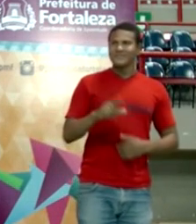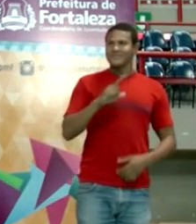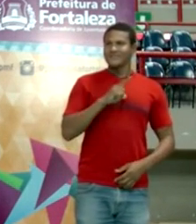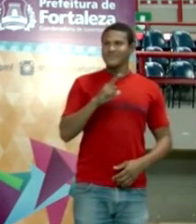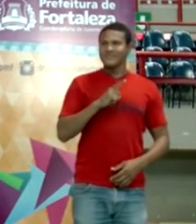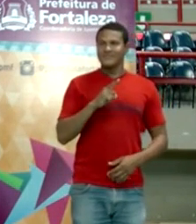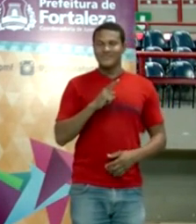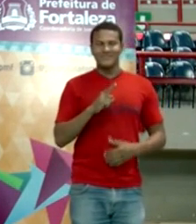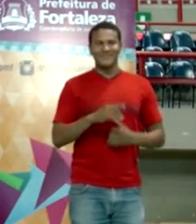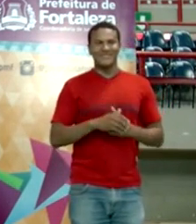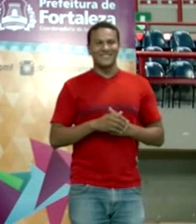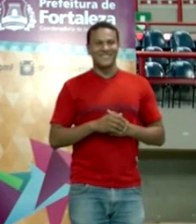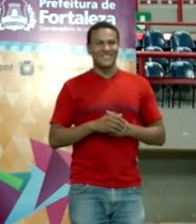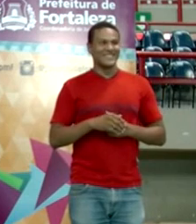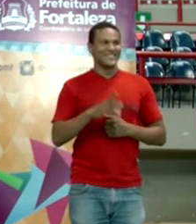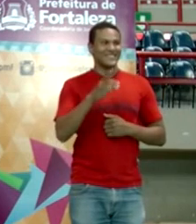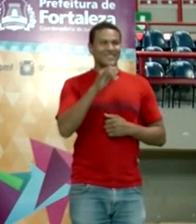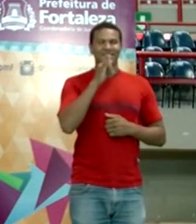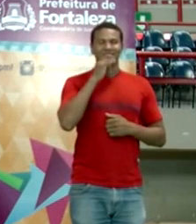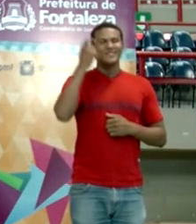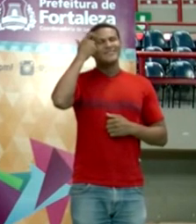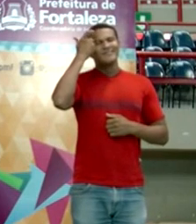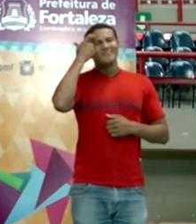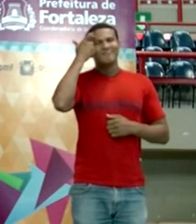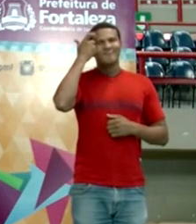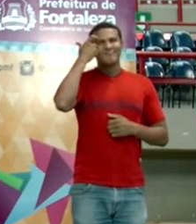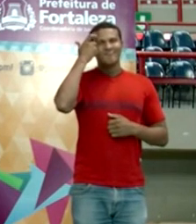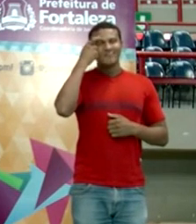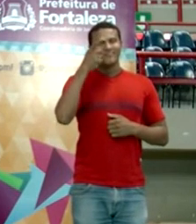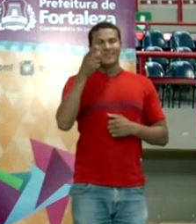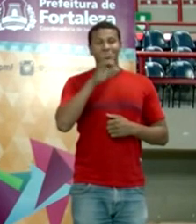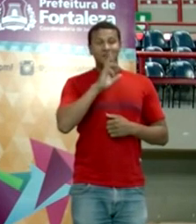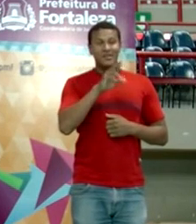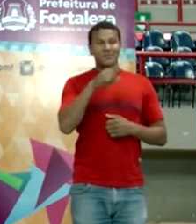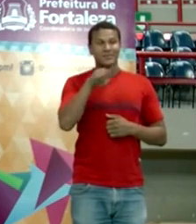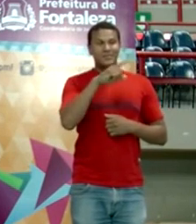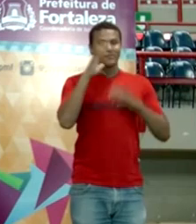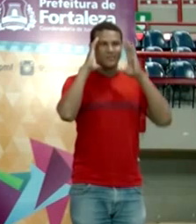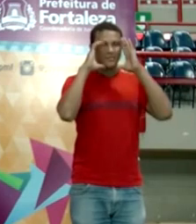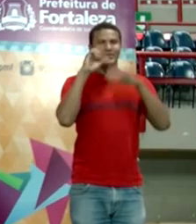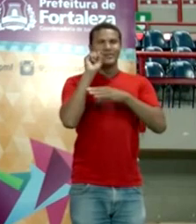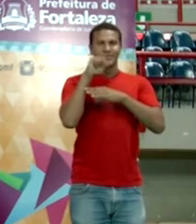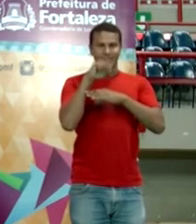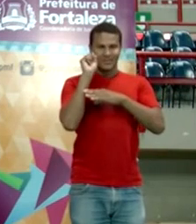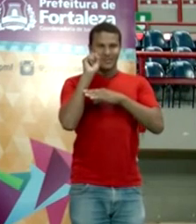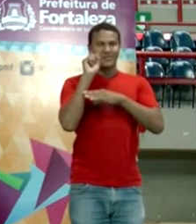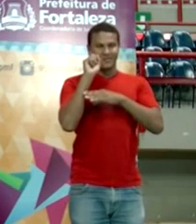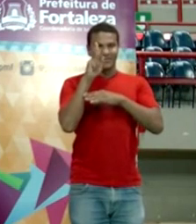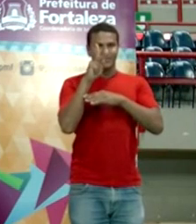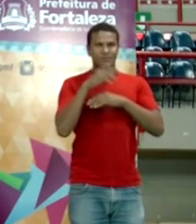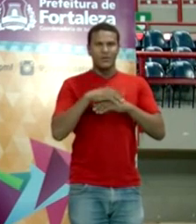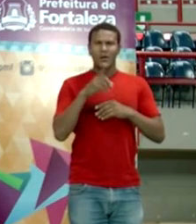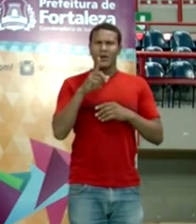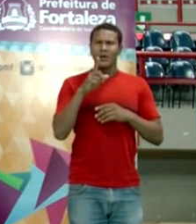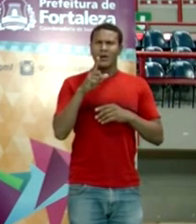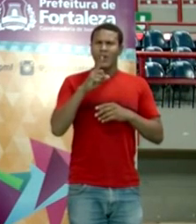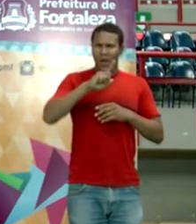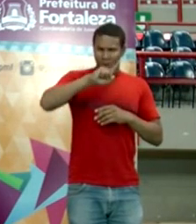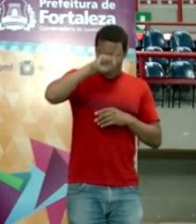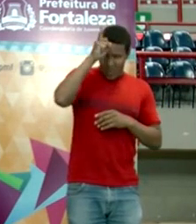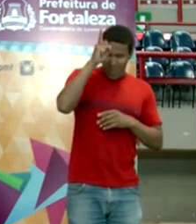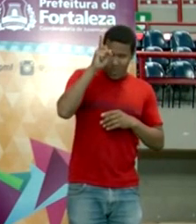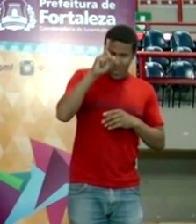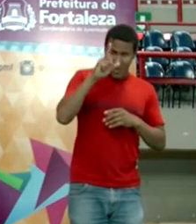fundamental com a sua linda cabeça. O hipertexto é uma coisa inventada